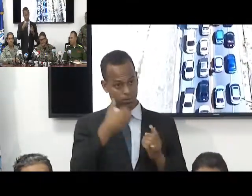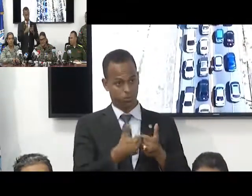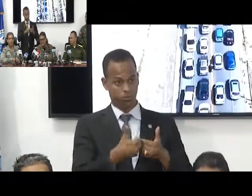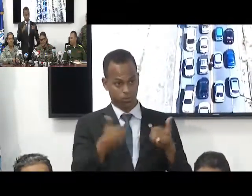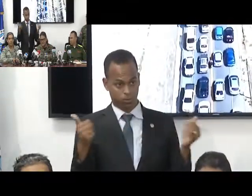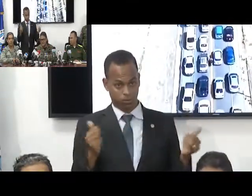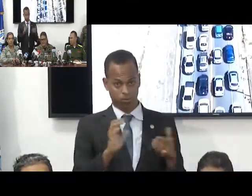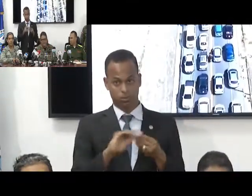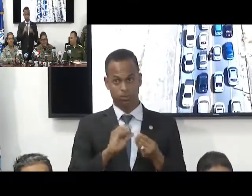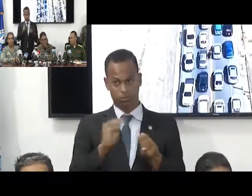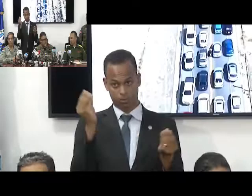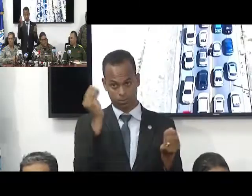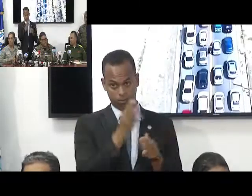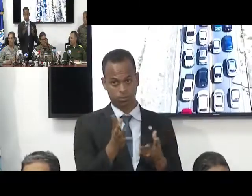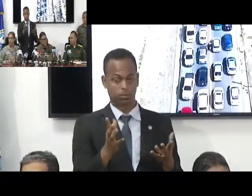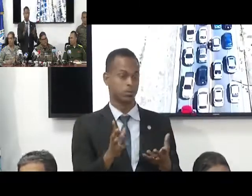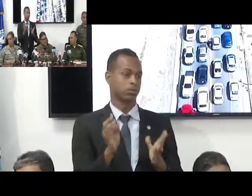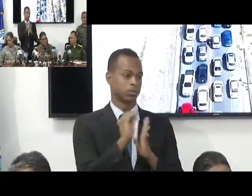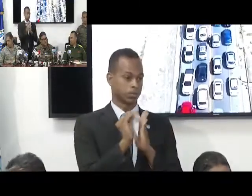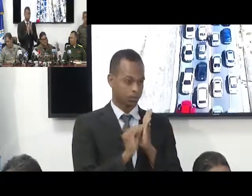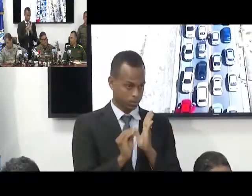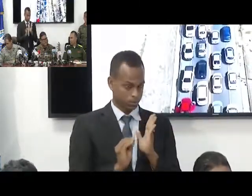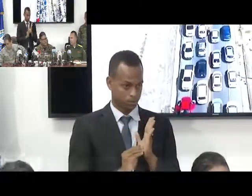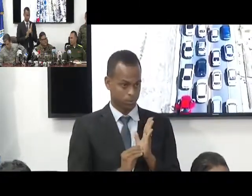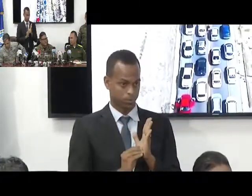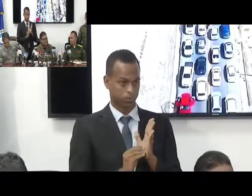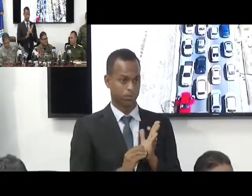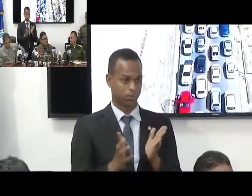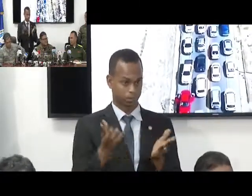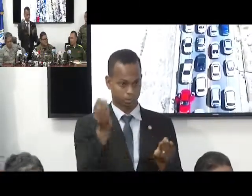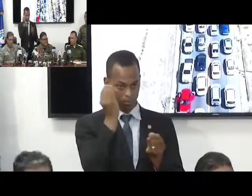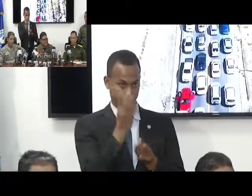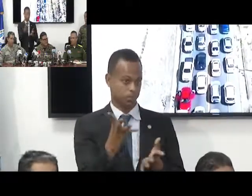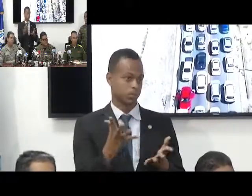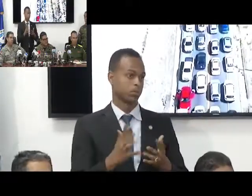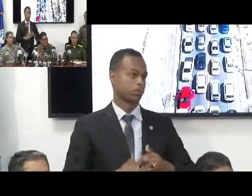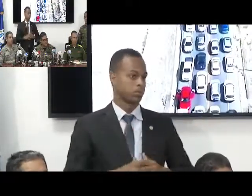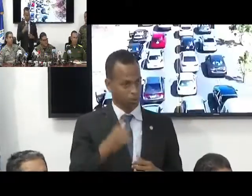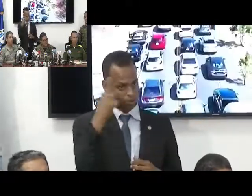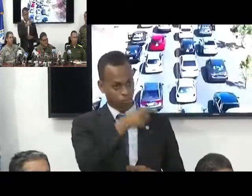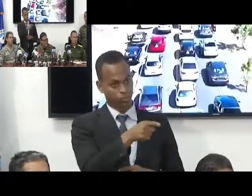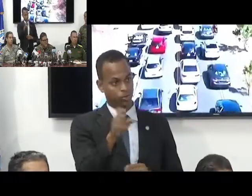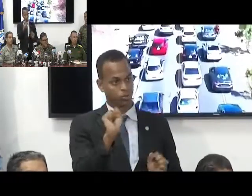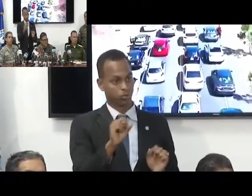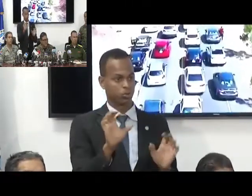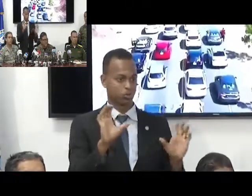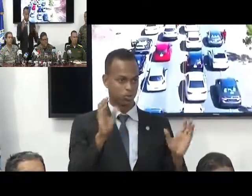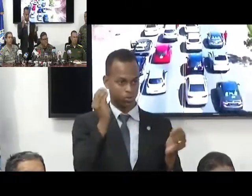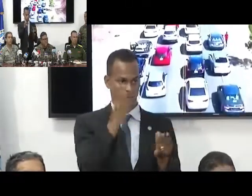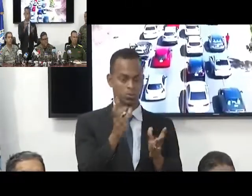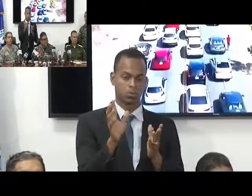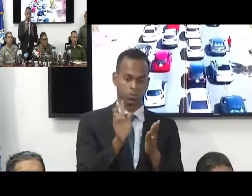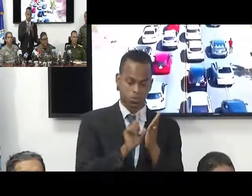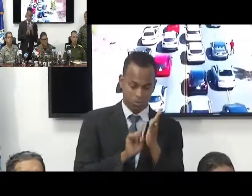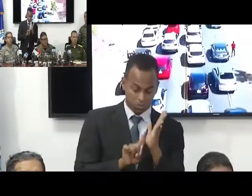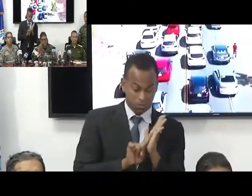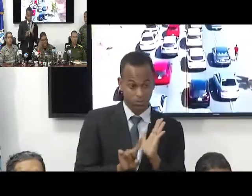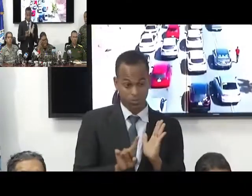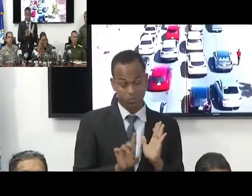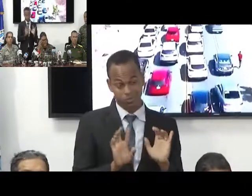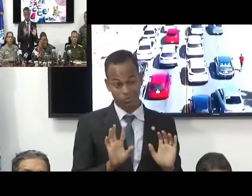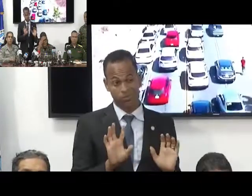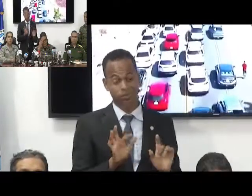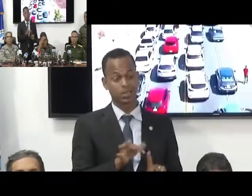comentarios que hay su registro y todo esto, estamos entregando ambas cifras para que ustedes puedan manejar esa información. Pero sobre todo